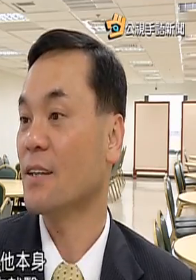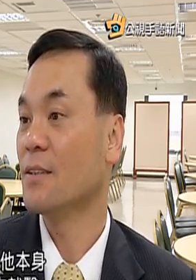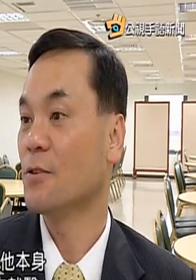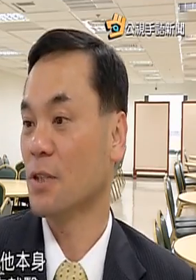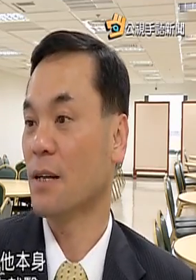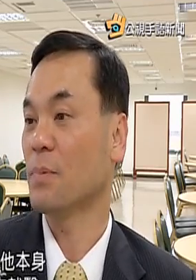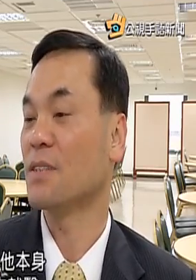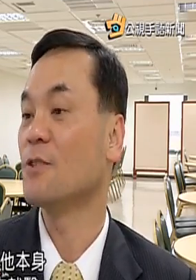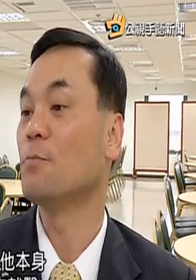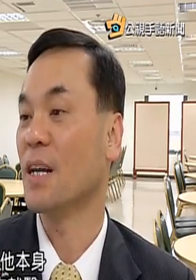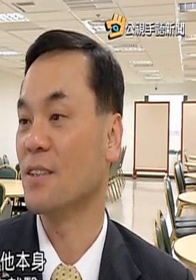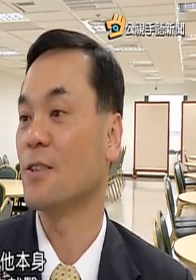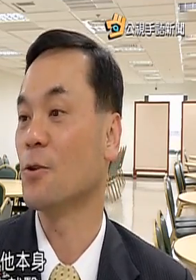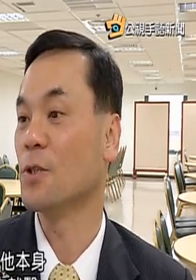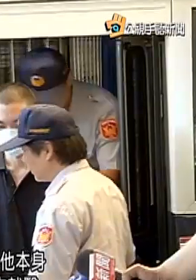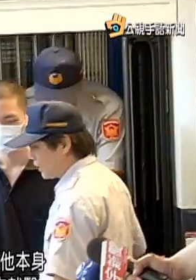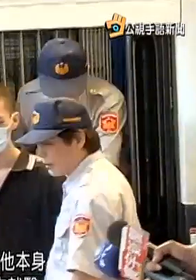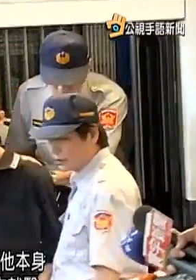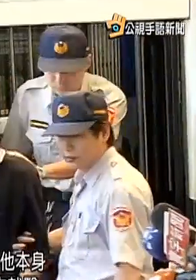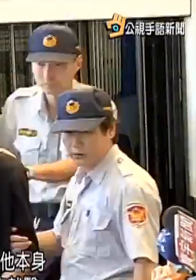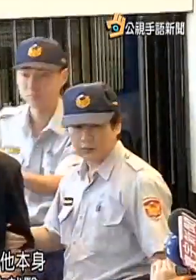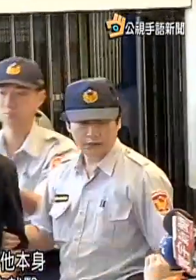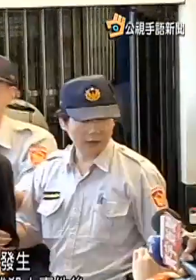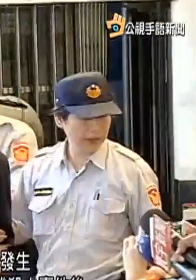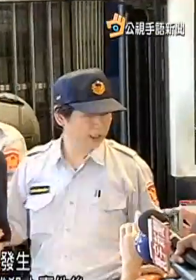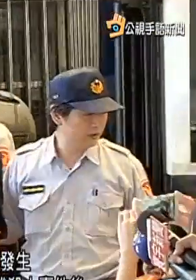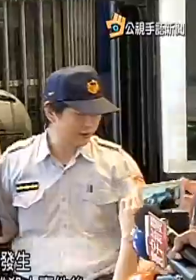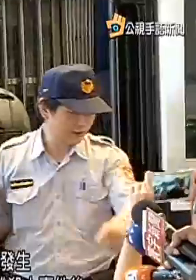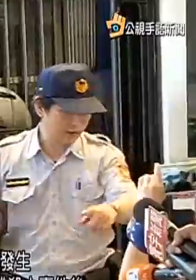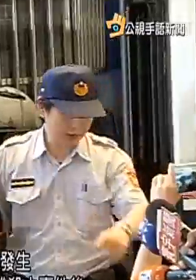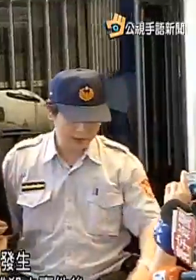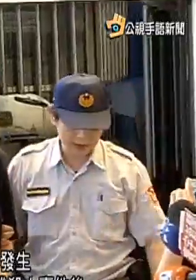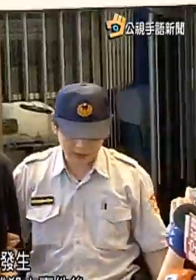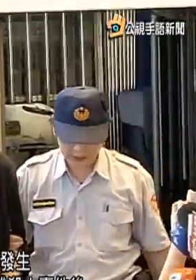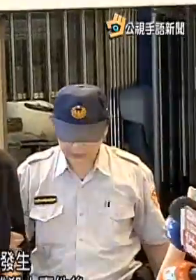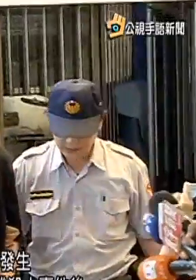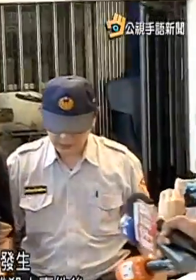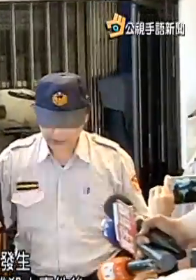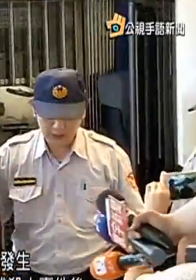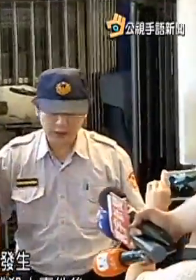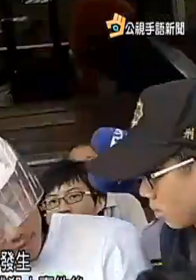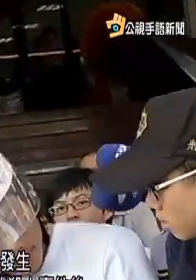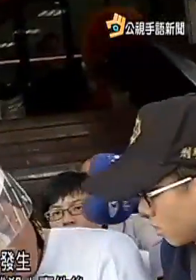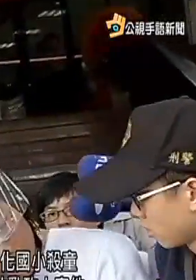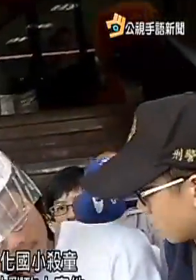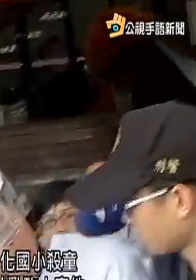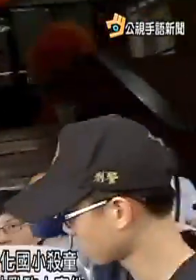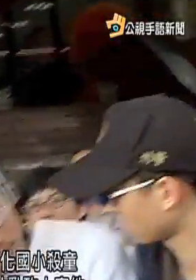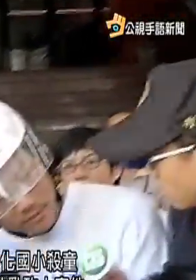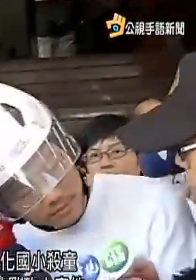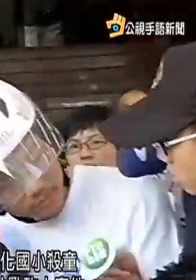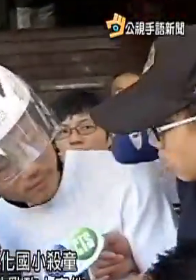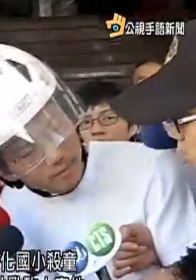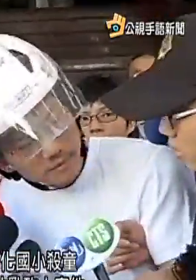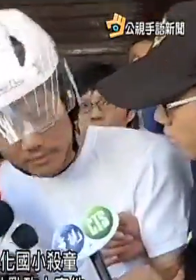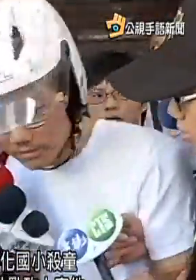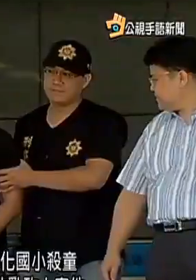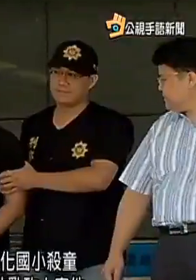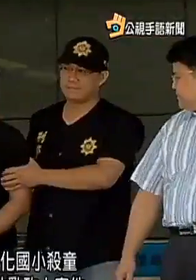人或他本身都不敢去就医。 其实在发生郑捷在捷运随机杀人事件后，接连又发生文化国小杀童以及